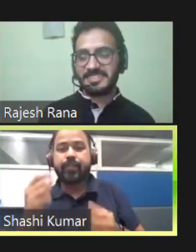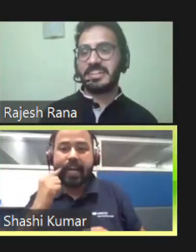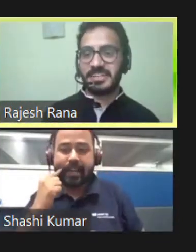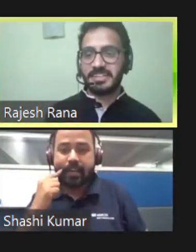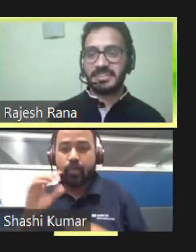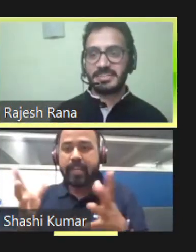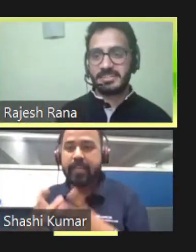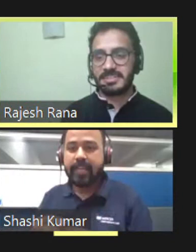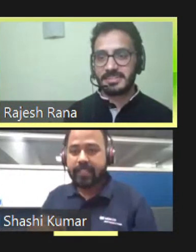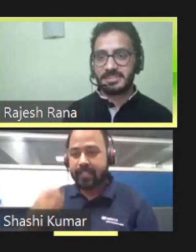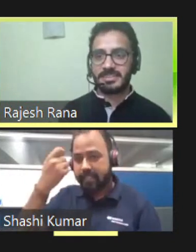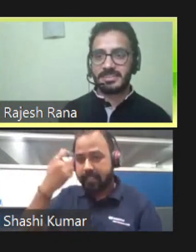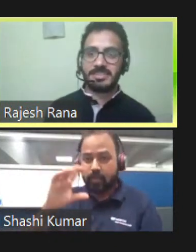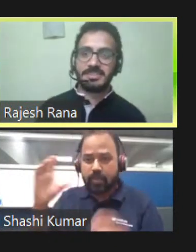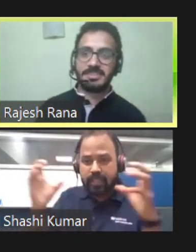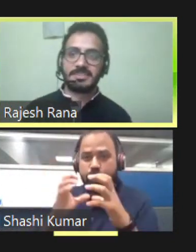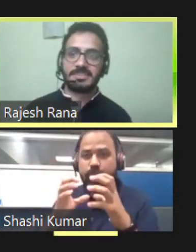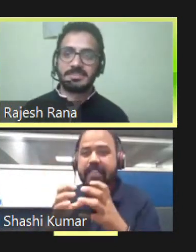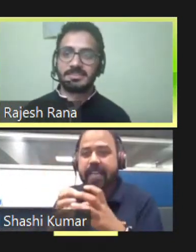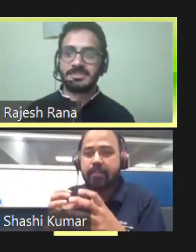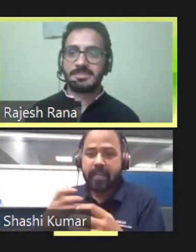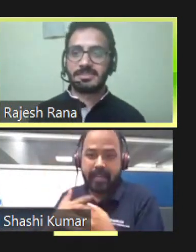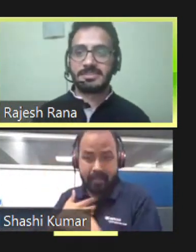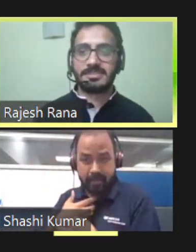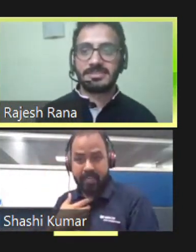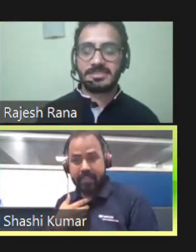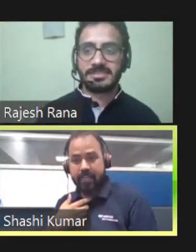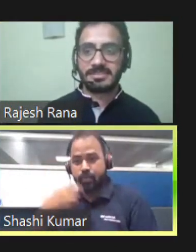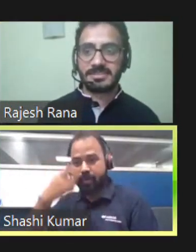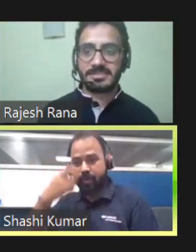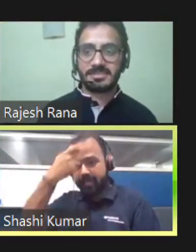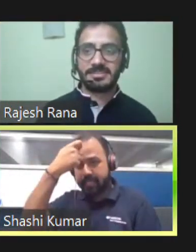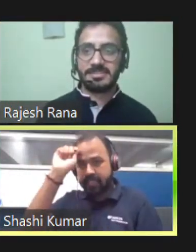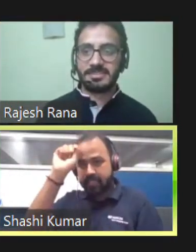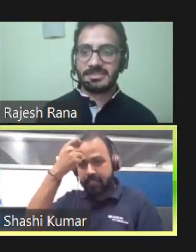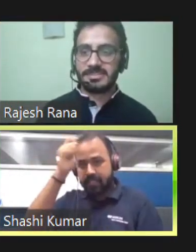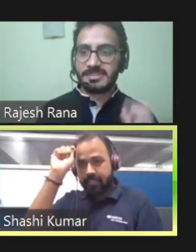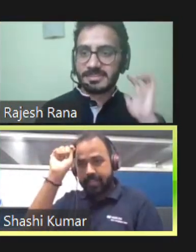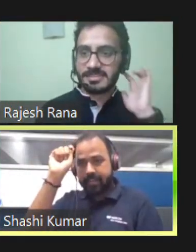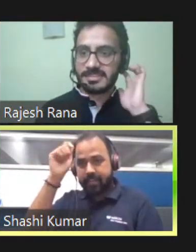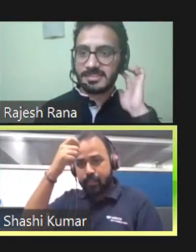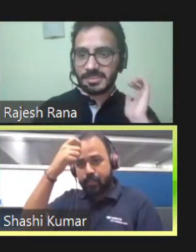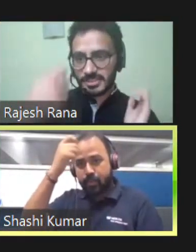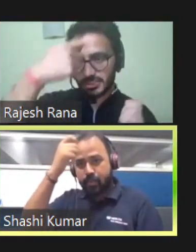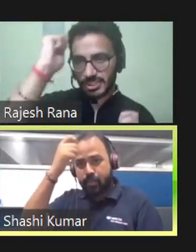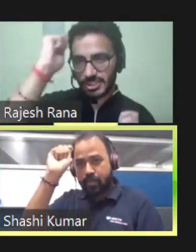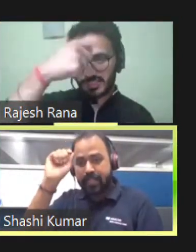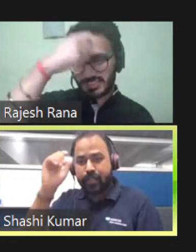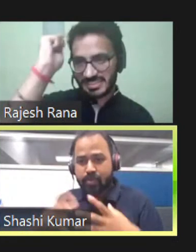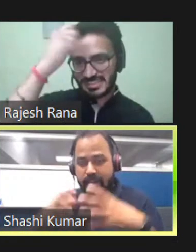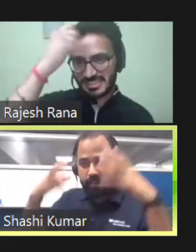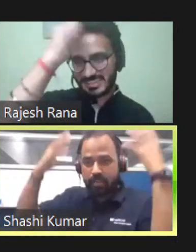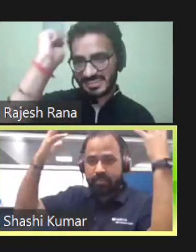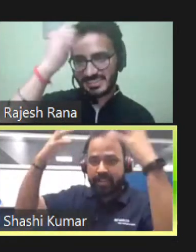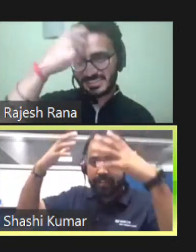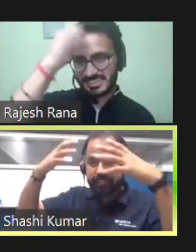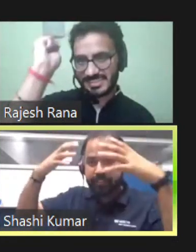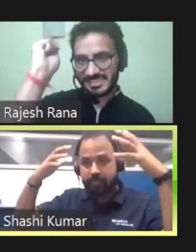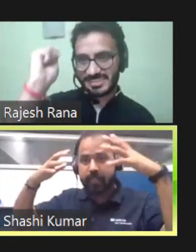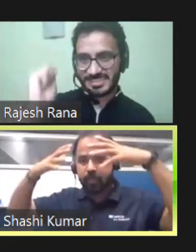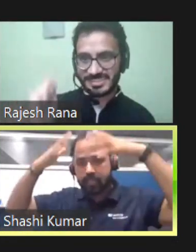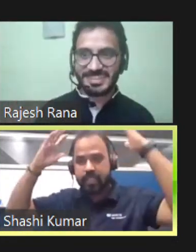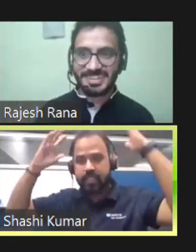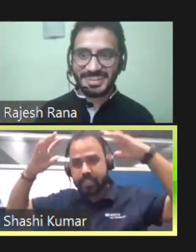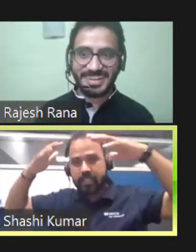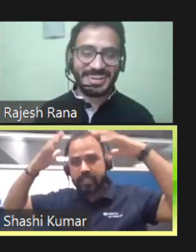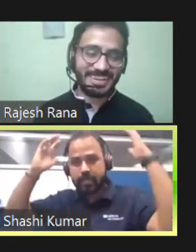SHASHI, वो क्या करेंगे, शशि का नाम उन्होंने एक यूनिक साइन नेम बनाया है मेरे लिए, वो है राइट। सो आई यूज्ड टू हैव लॉट ऑफ हेयर्स,